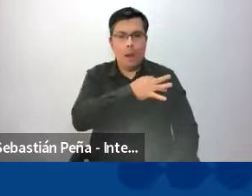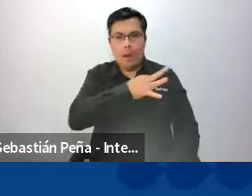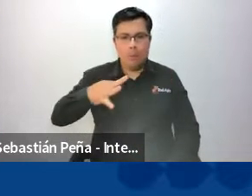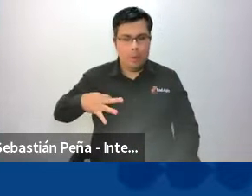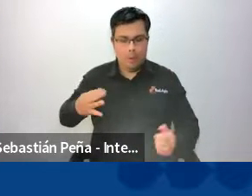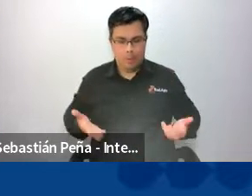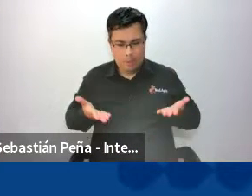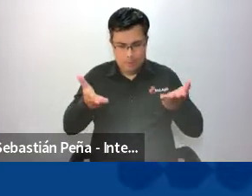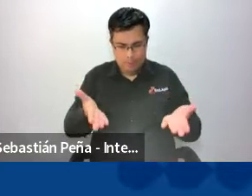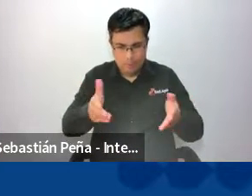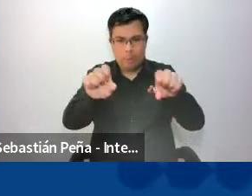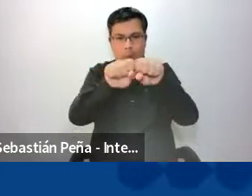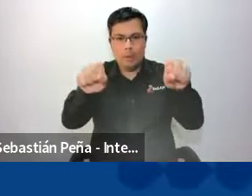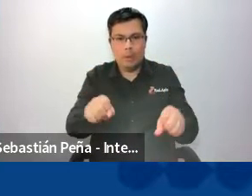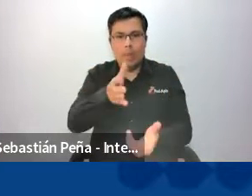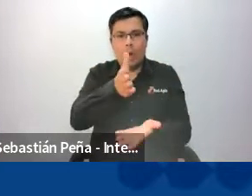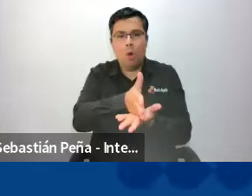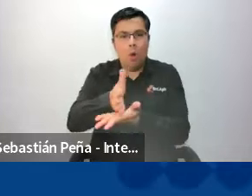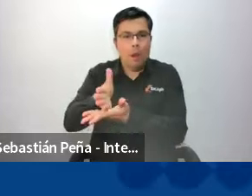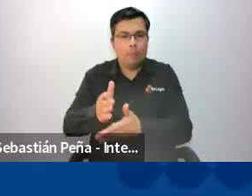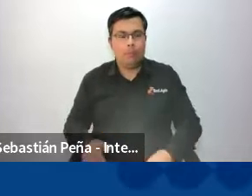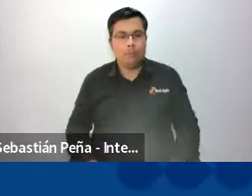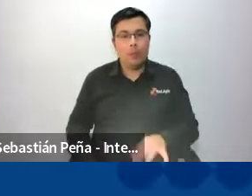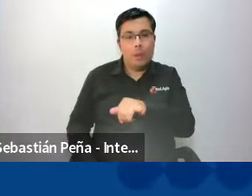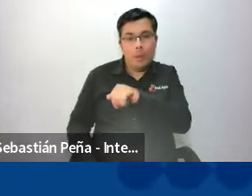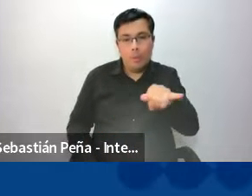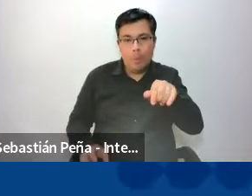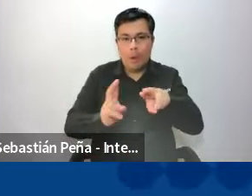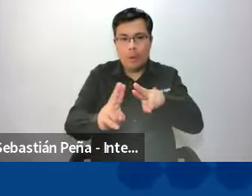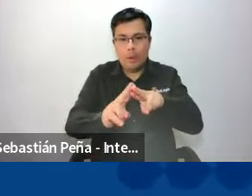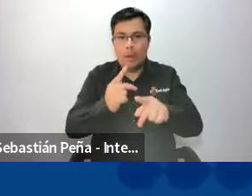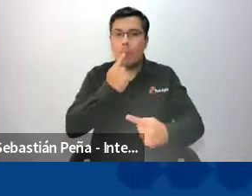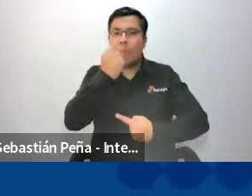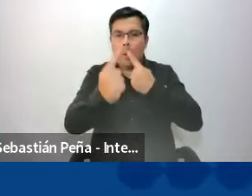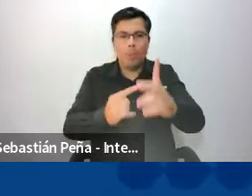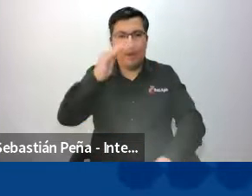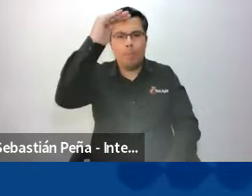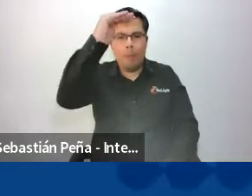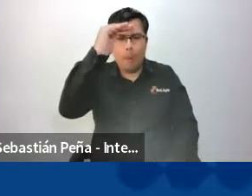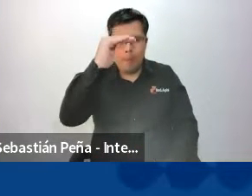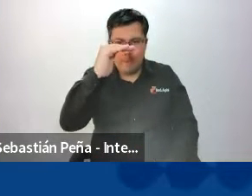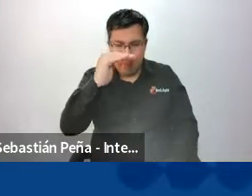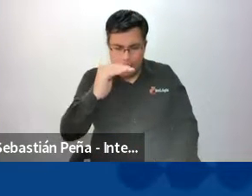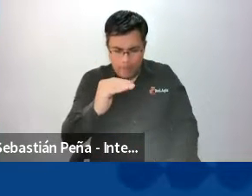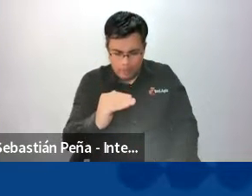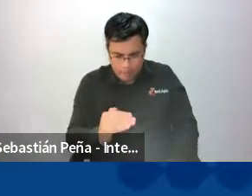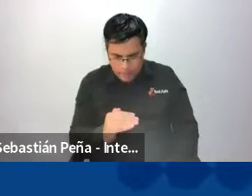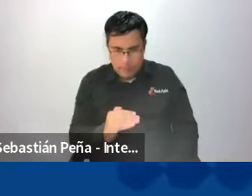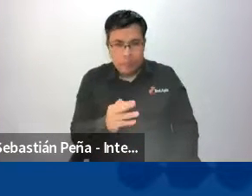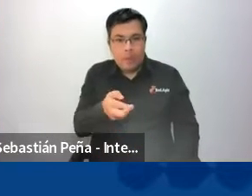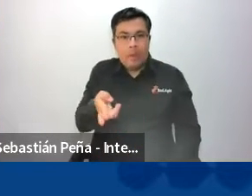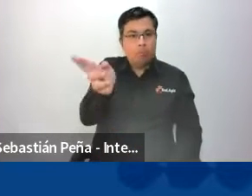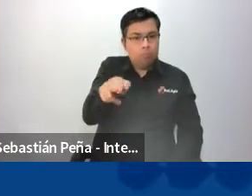escolar. De ahí hicimos una selección de las preguntas que se han repetido con